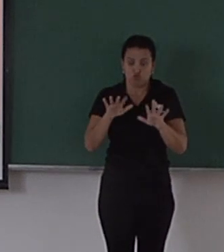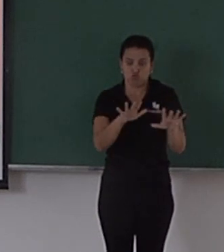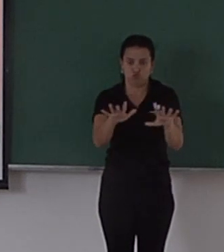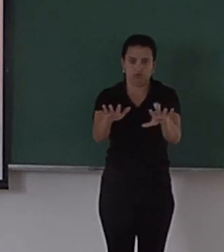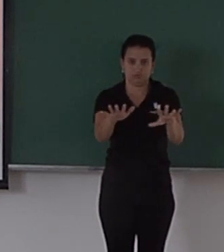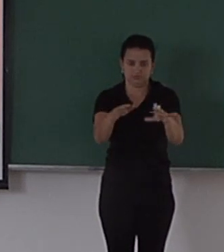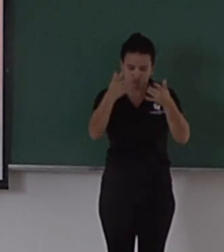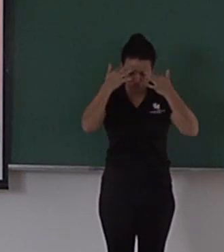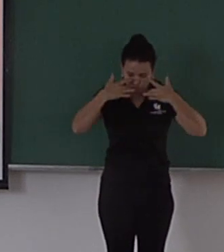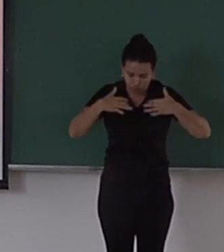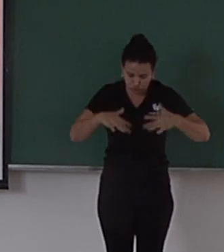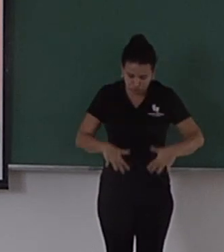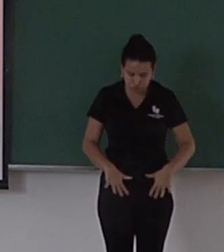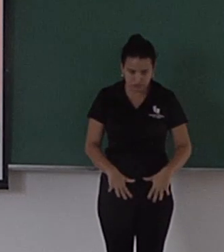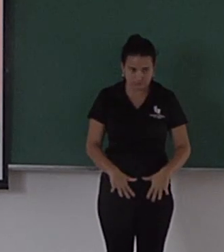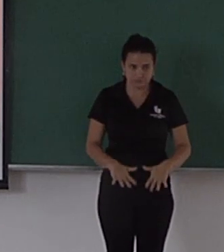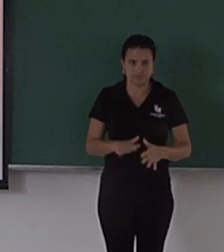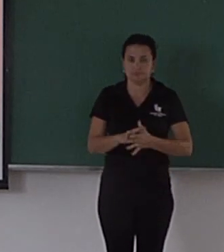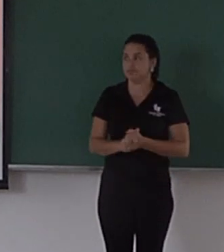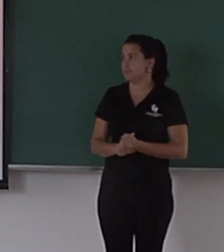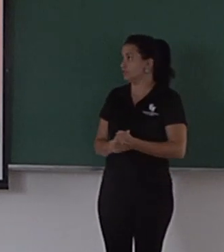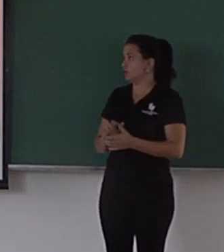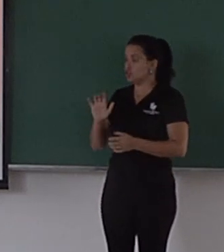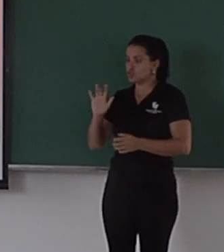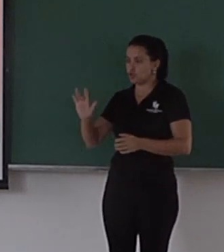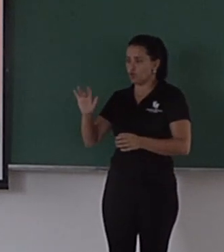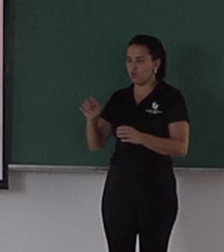ela percorre todo o organismo. Então o indivíduo tocou lá